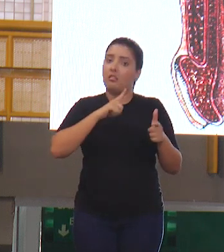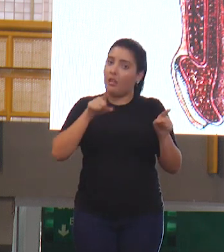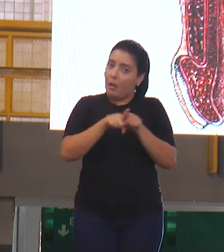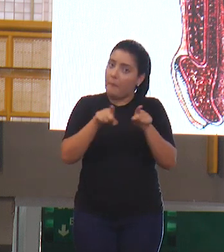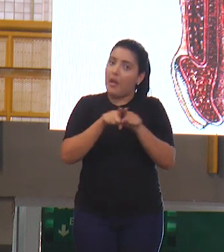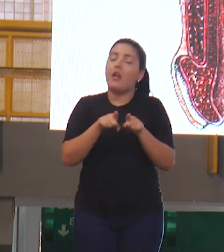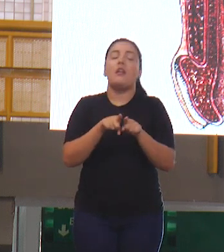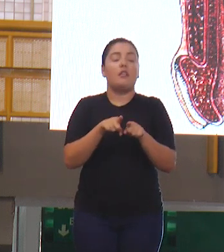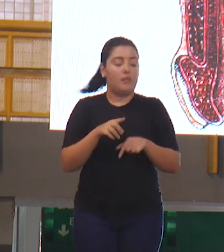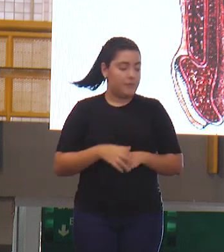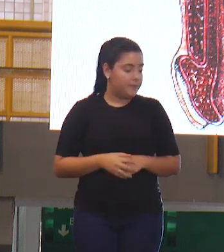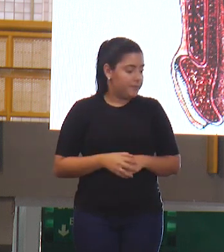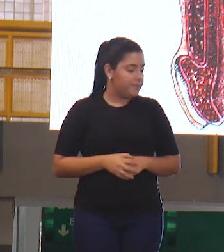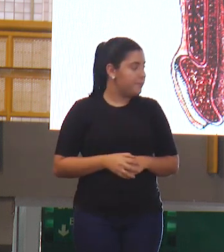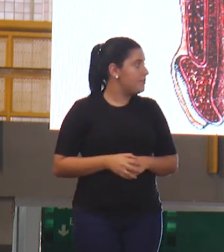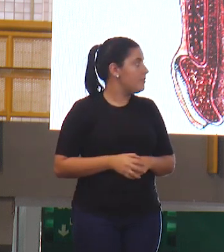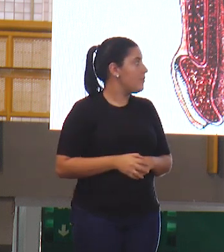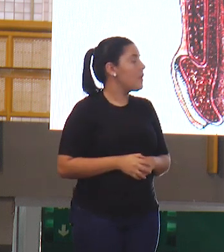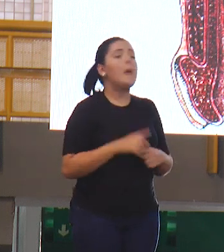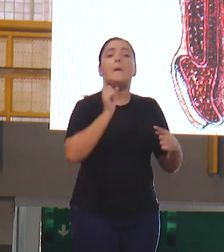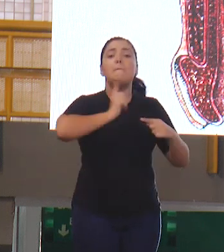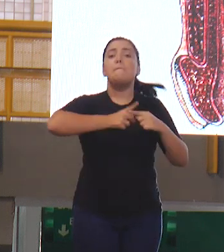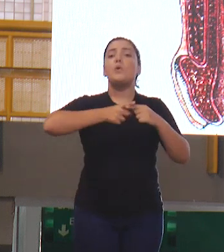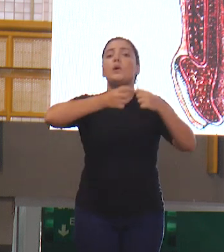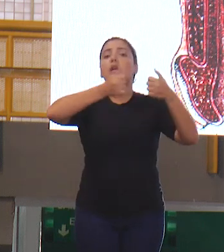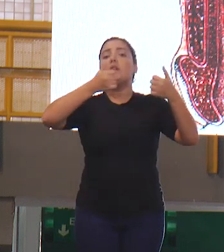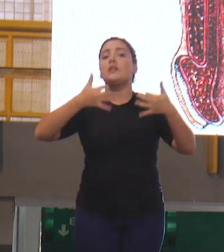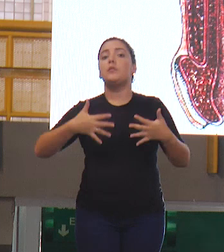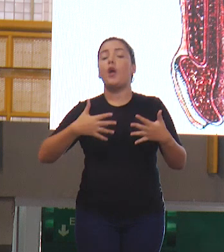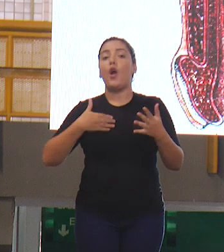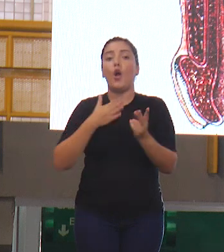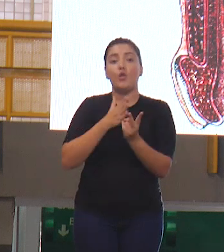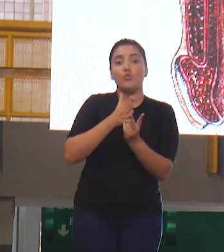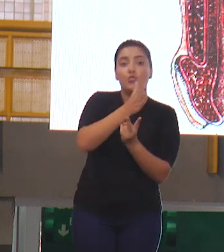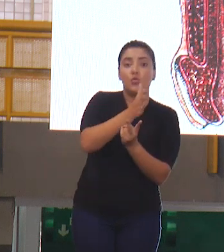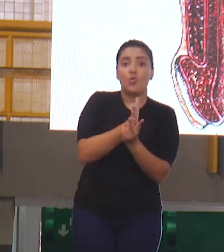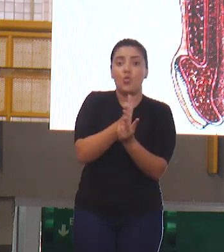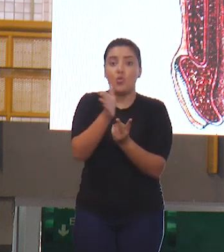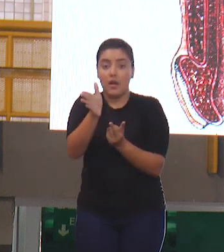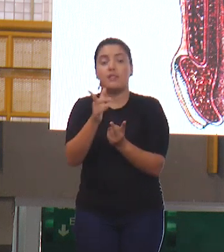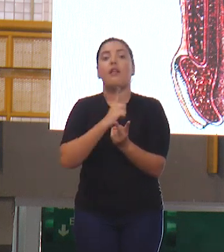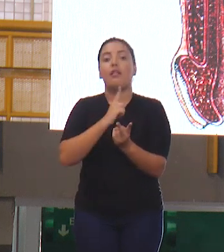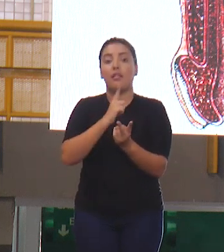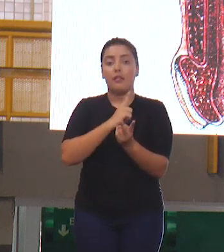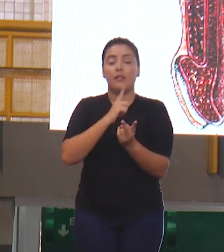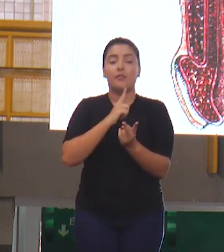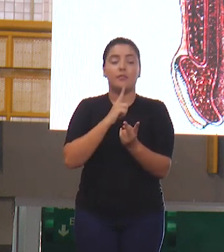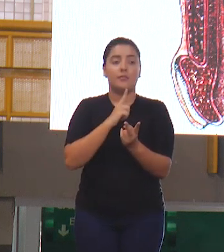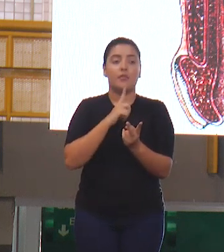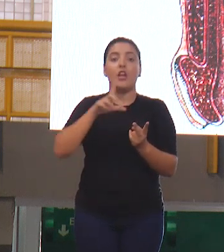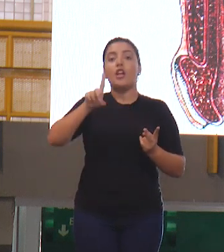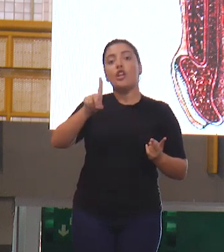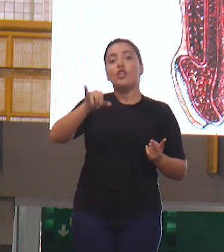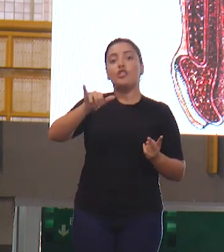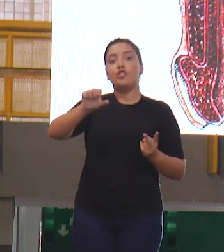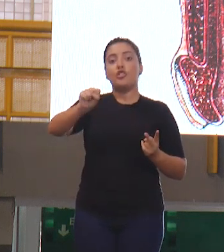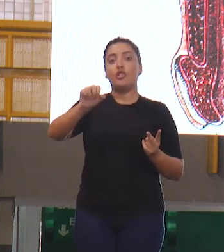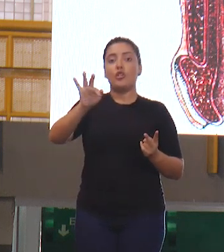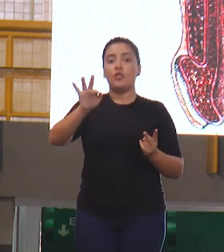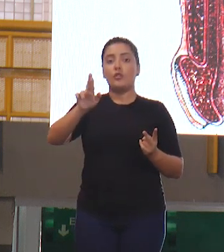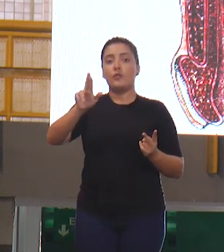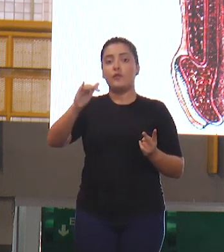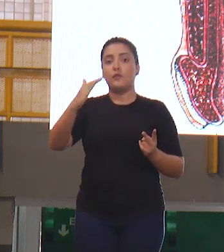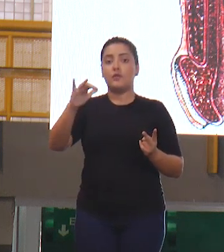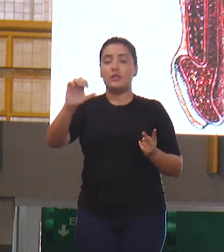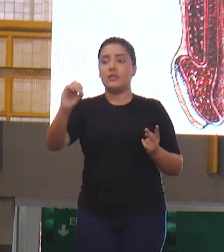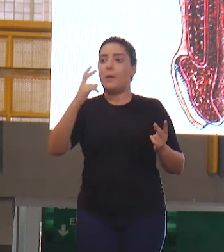contraídas. Marcelo, você está falando isso por quê? Para falar de duas disfunções, que são disfunções